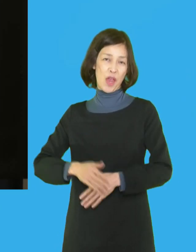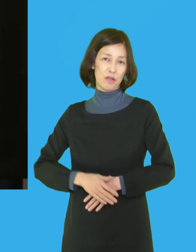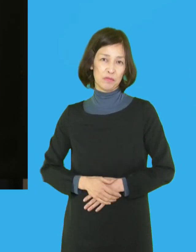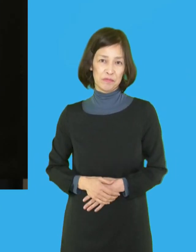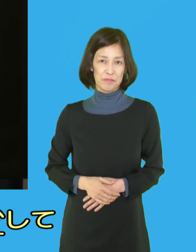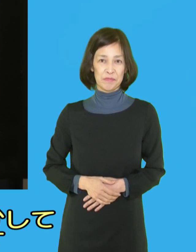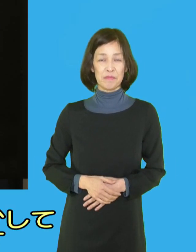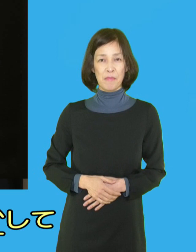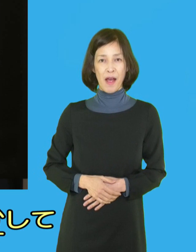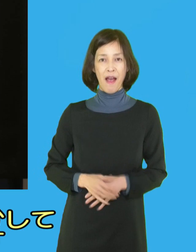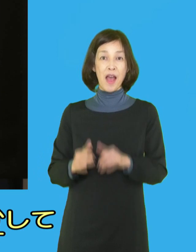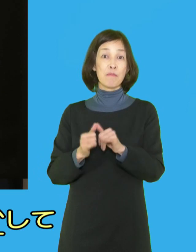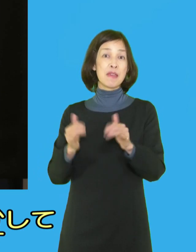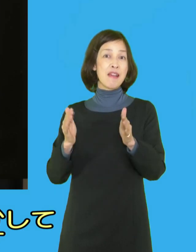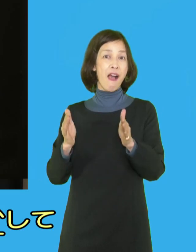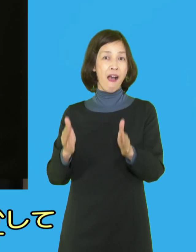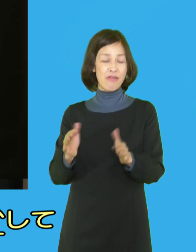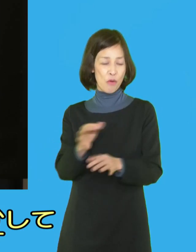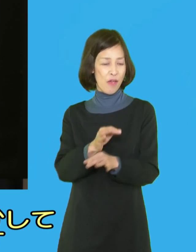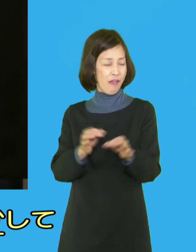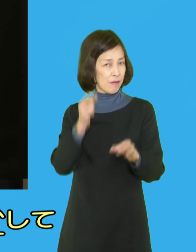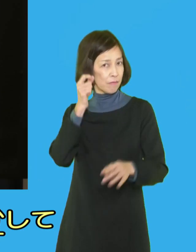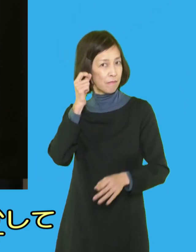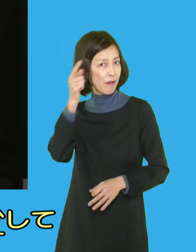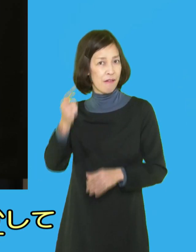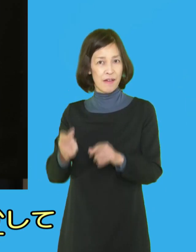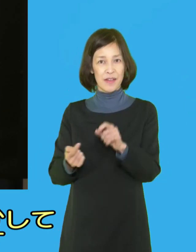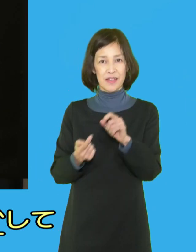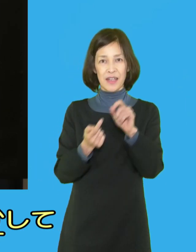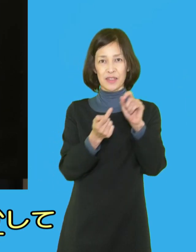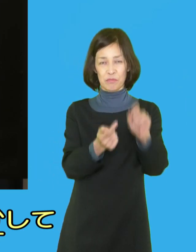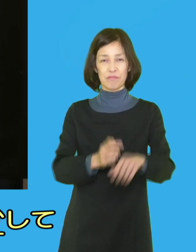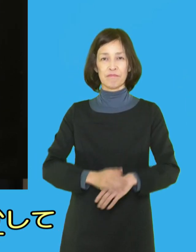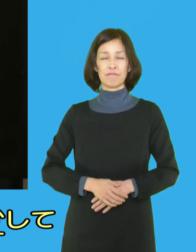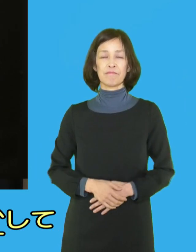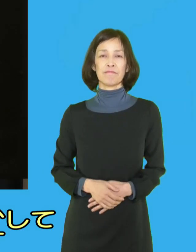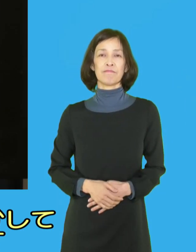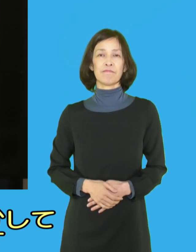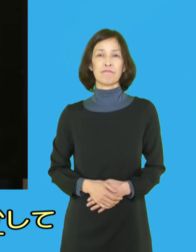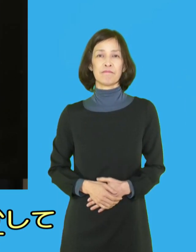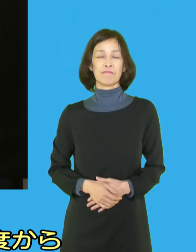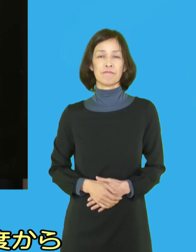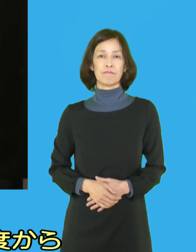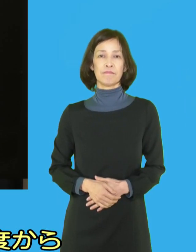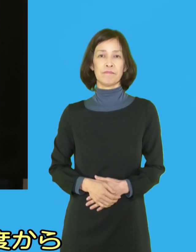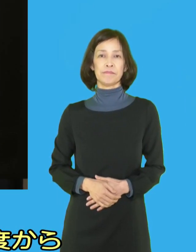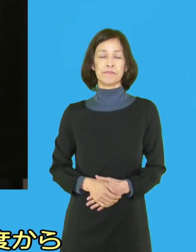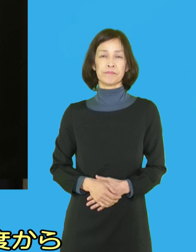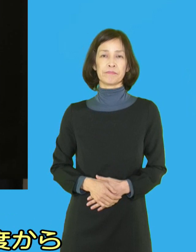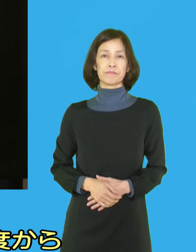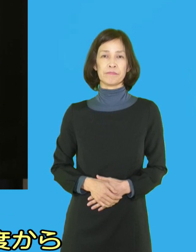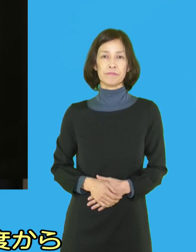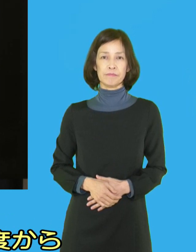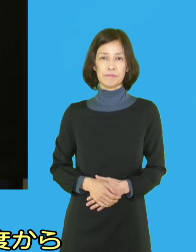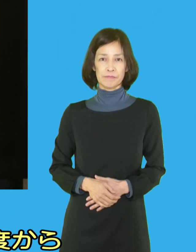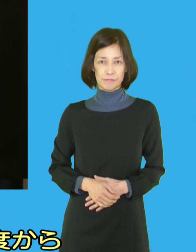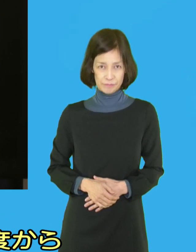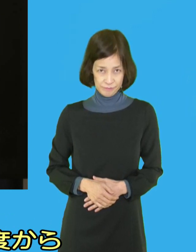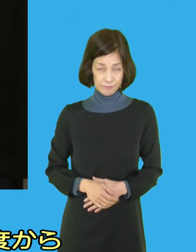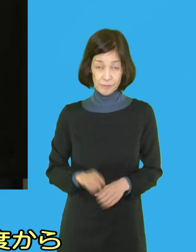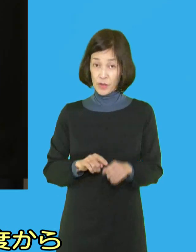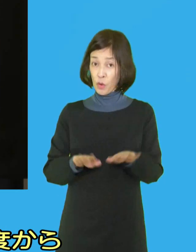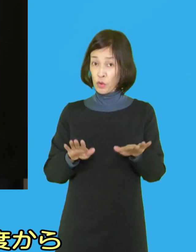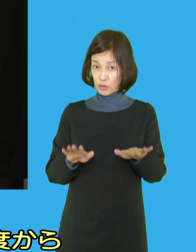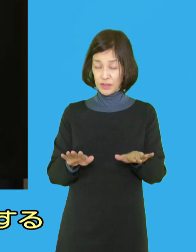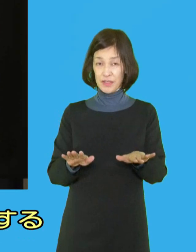3つ目、民間の経営環境を生かして運営をしていくということになります。その上でですね、まず今年から